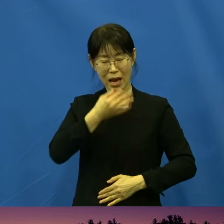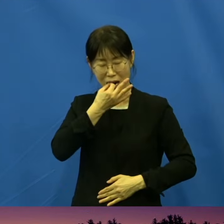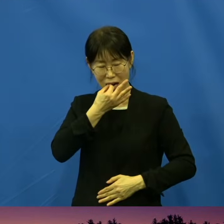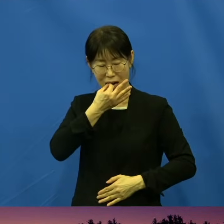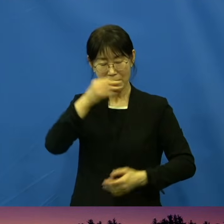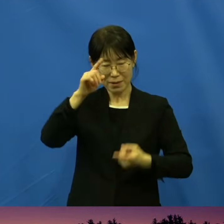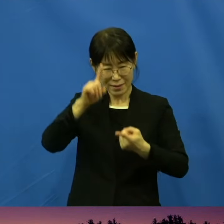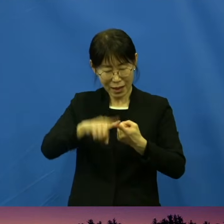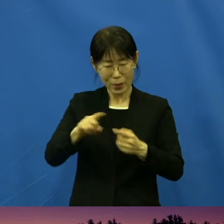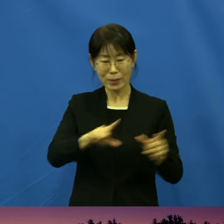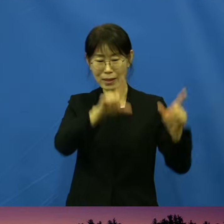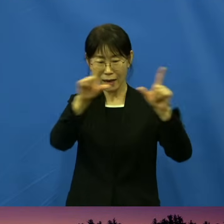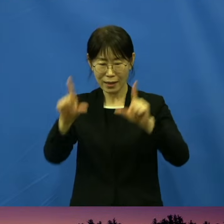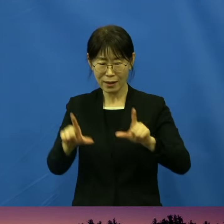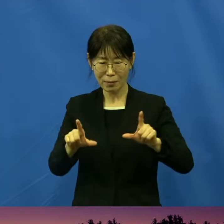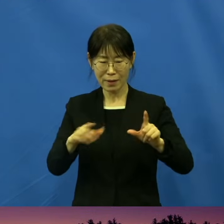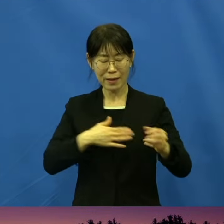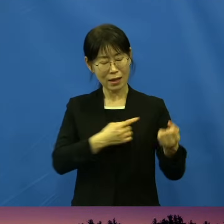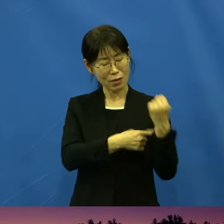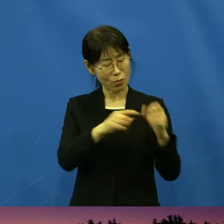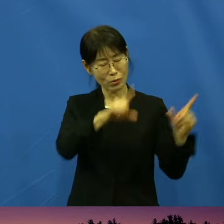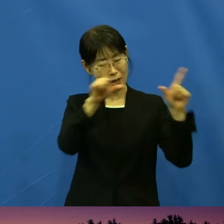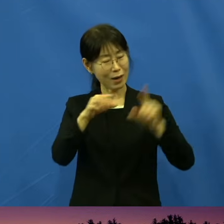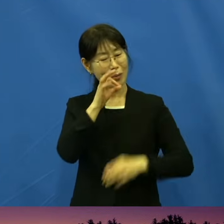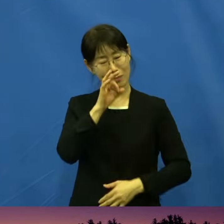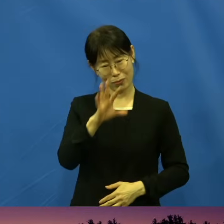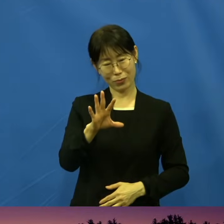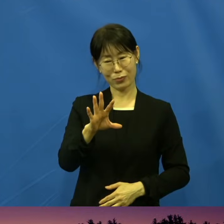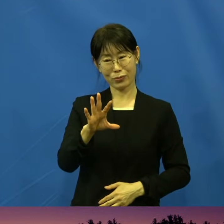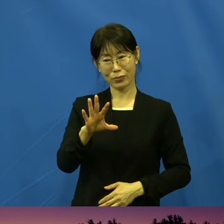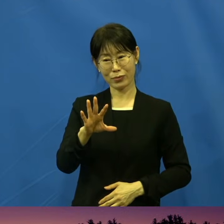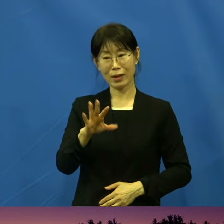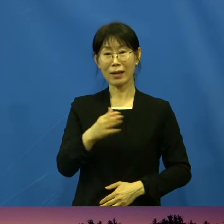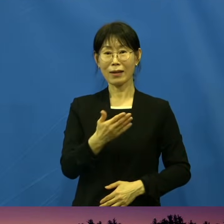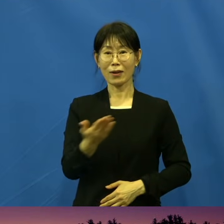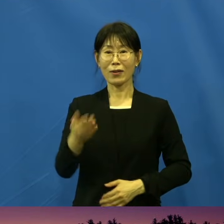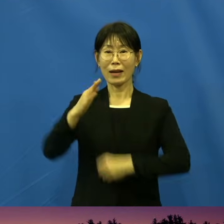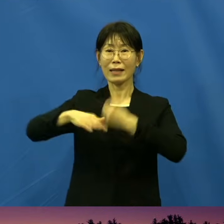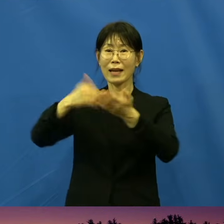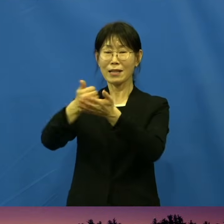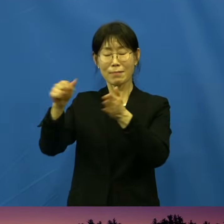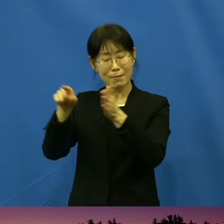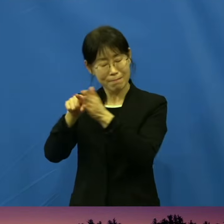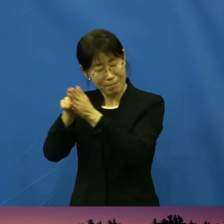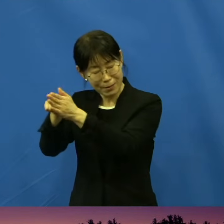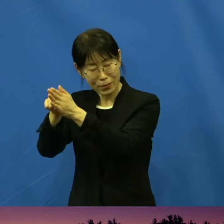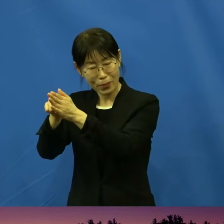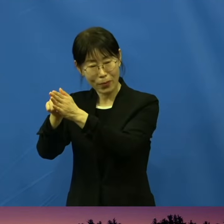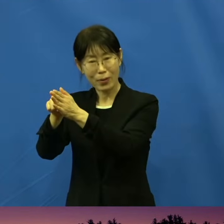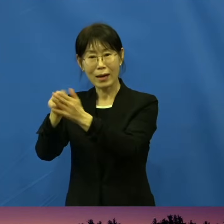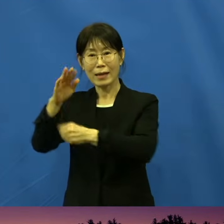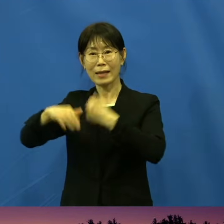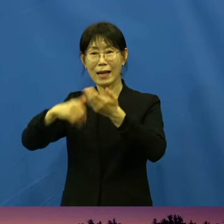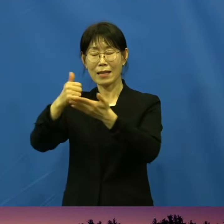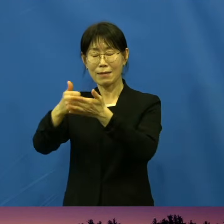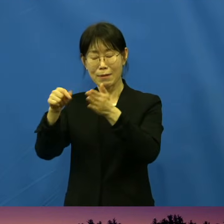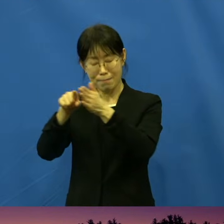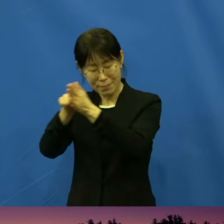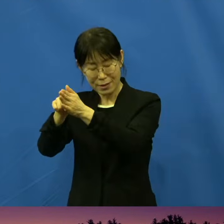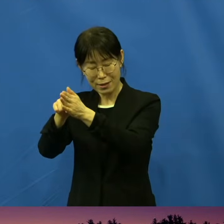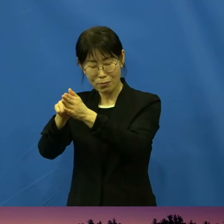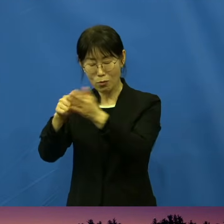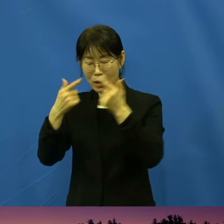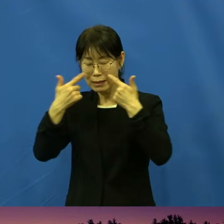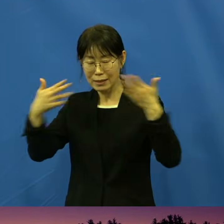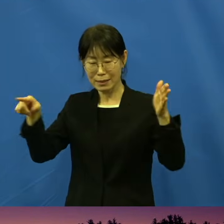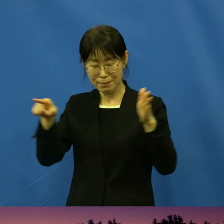없어요. 우리는 그분의 능력을 믿고 그분의 능력을 의심하지 않고 나아갈 때 영적인 담대함이 생기게